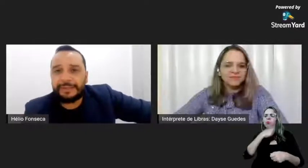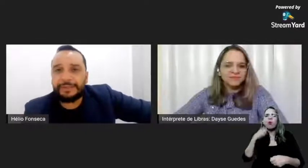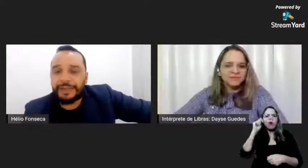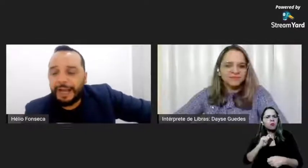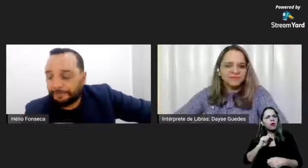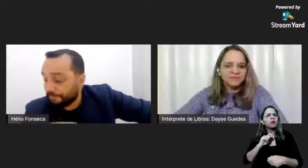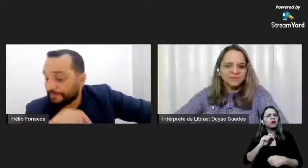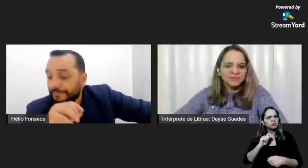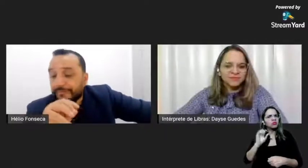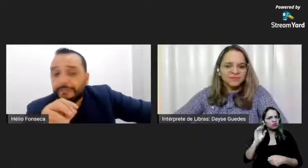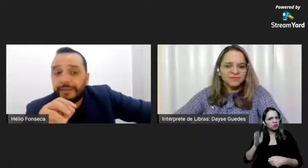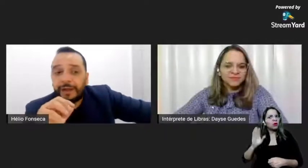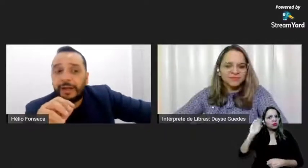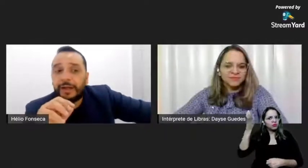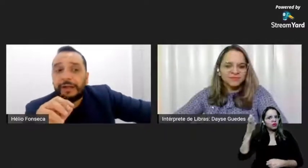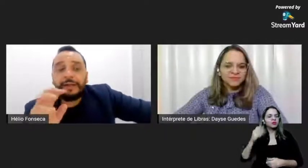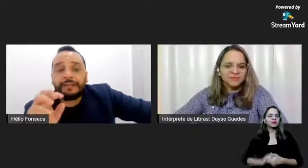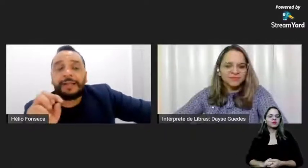aconteceu, de eu precisar tirar.